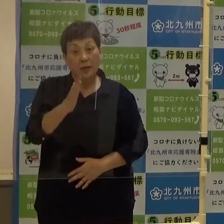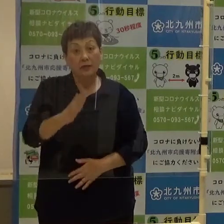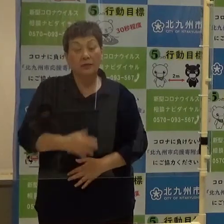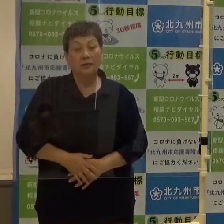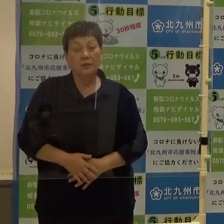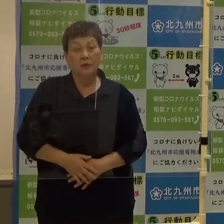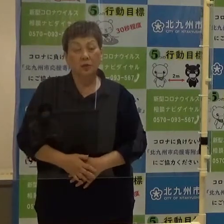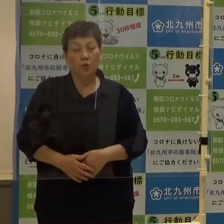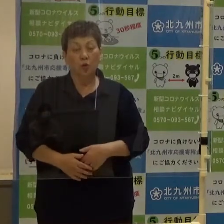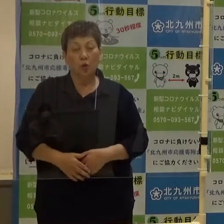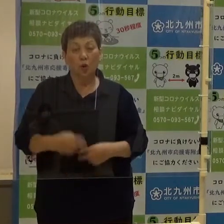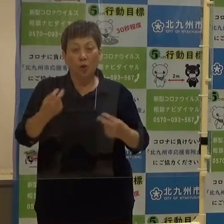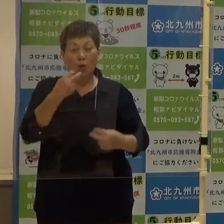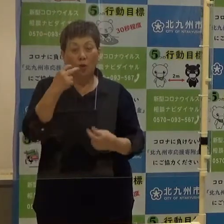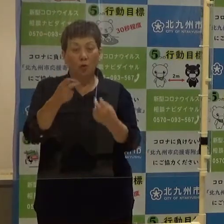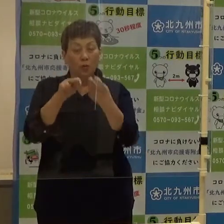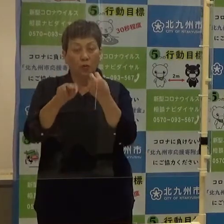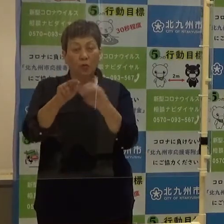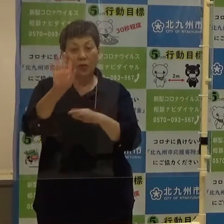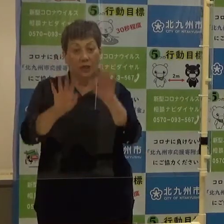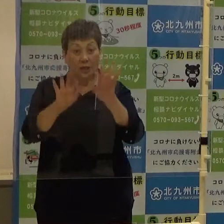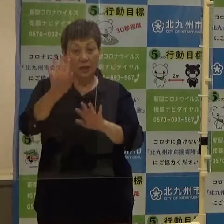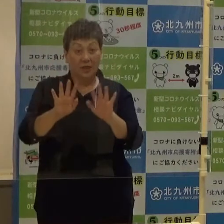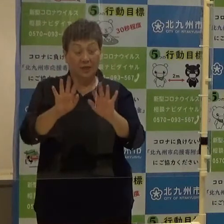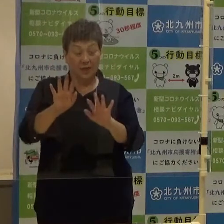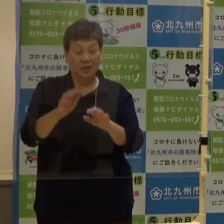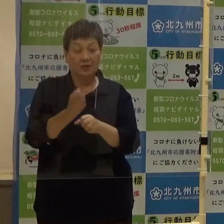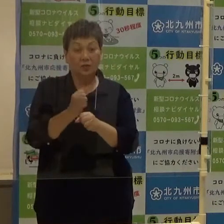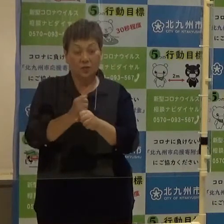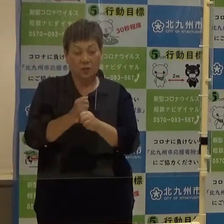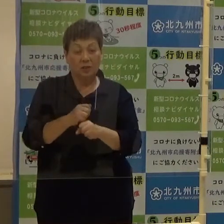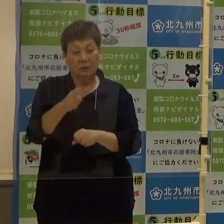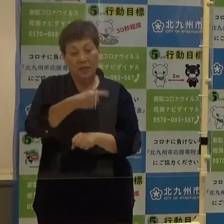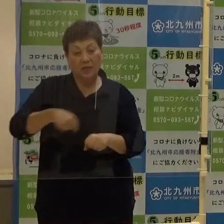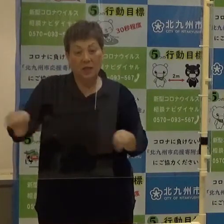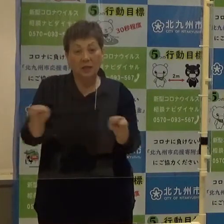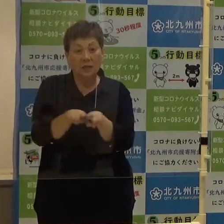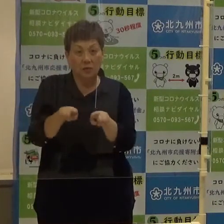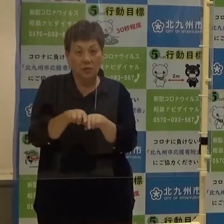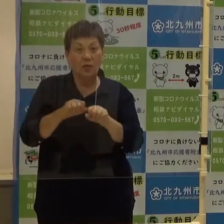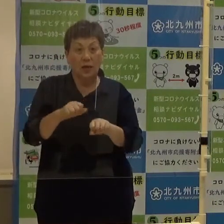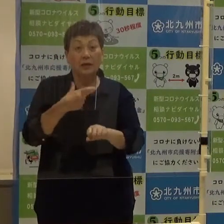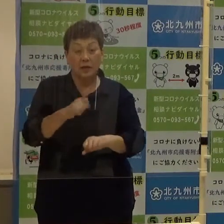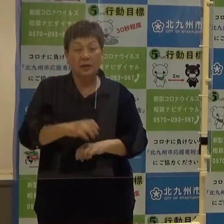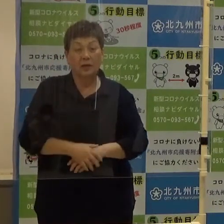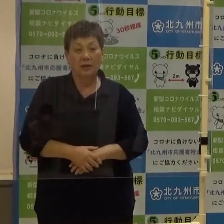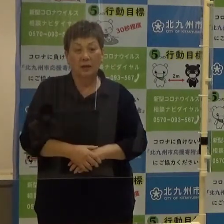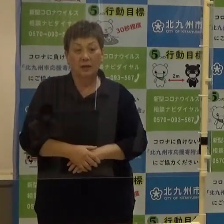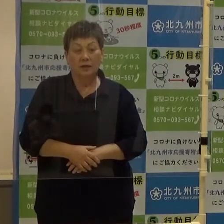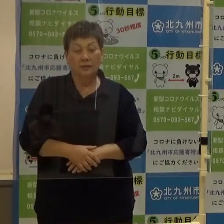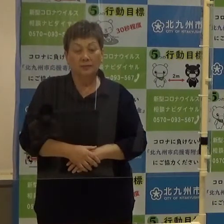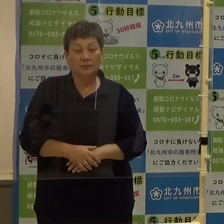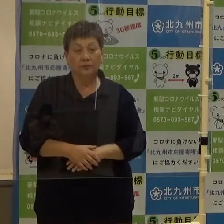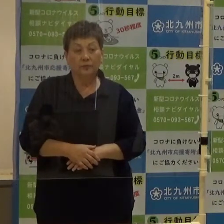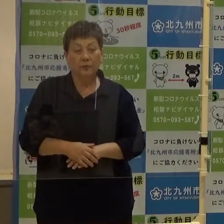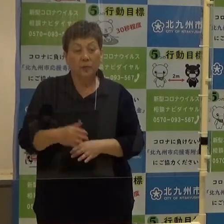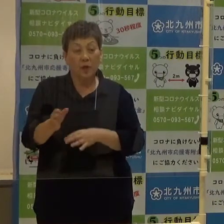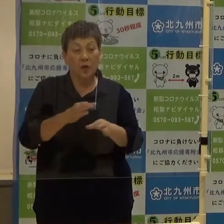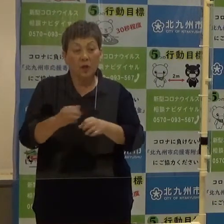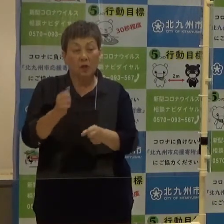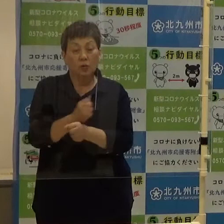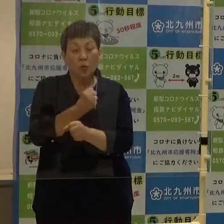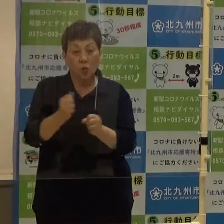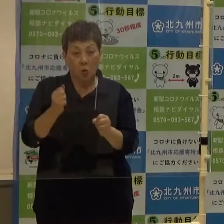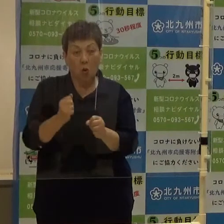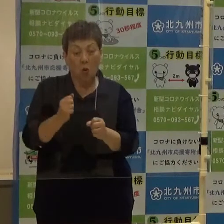うそのムードをですね、みんなで盛り上げていきたいわけであります。事前に商工会議所の皆さんと